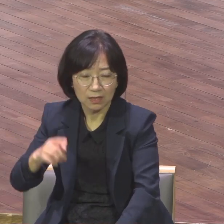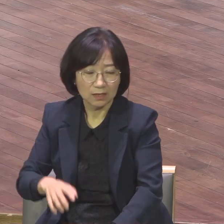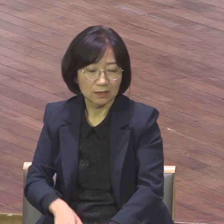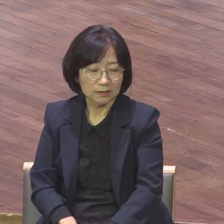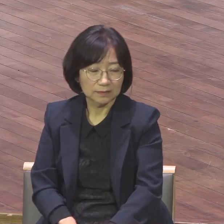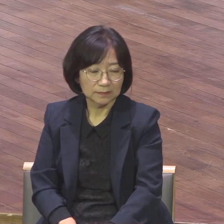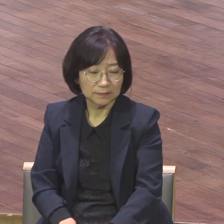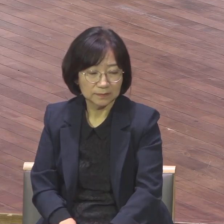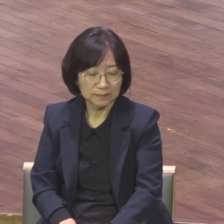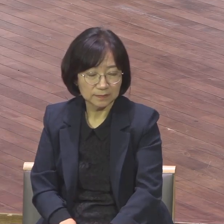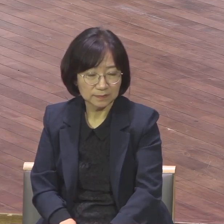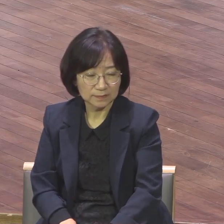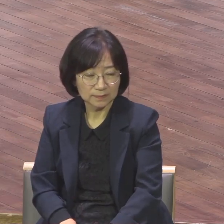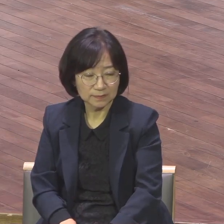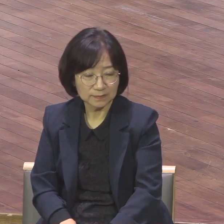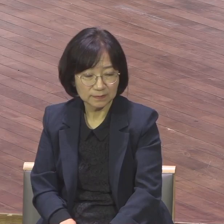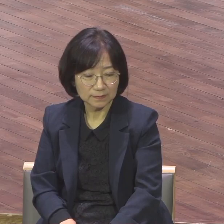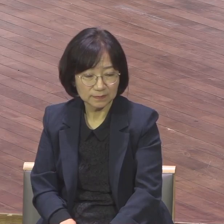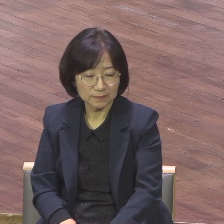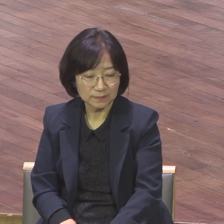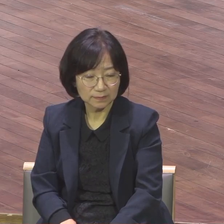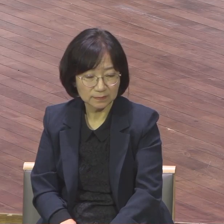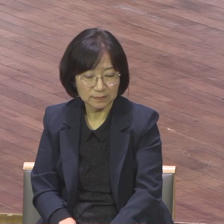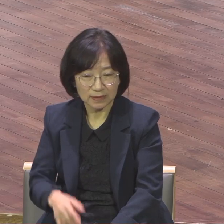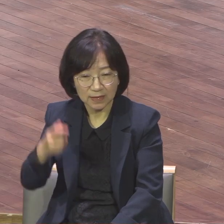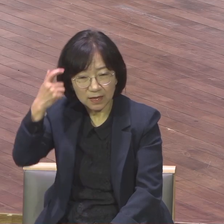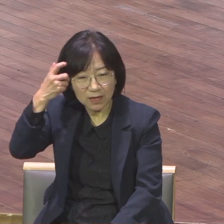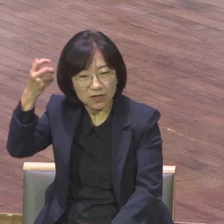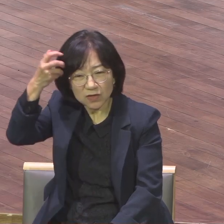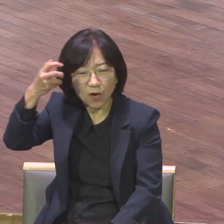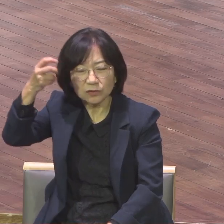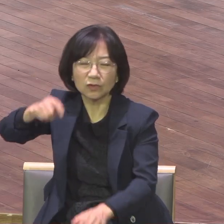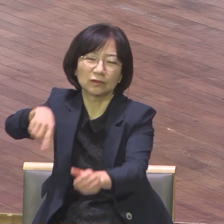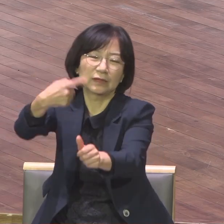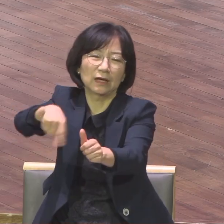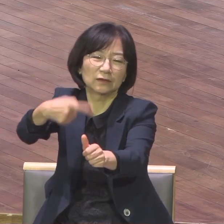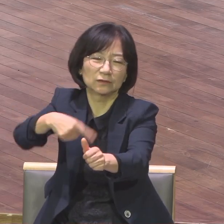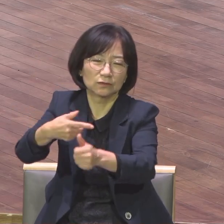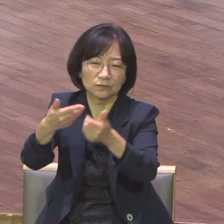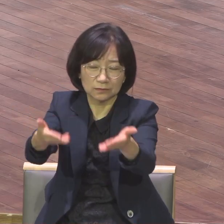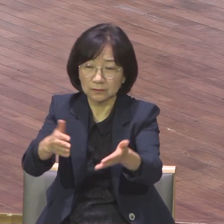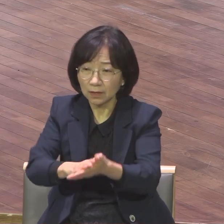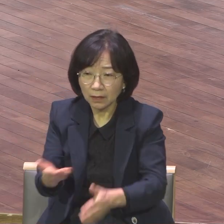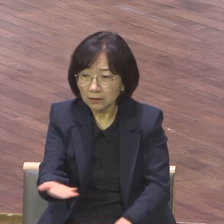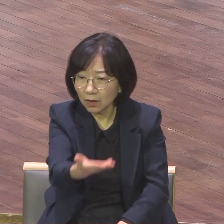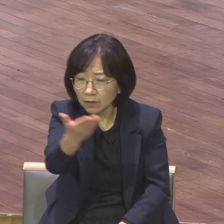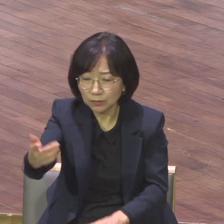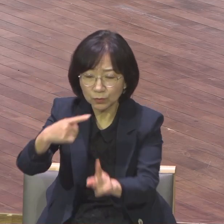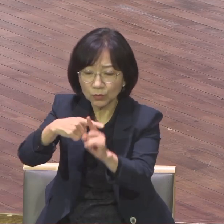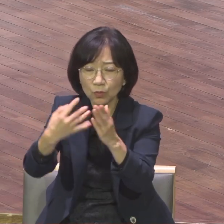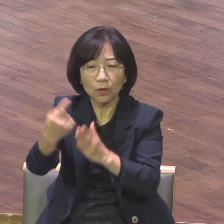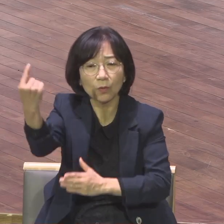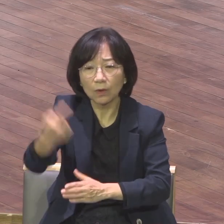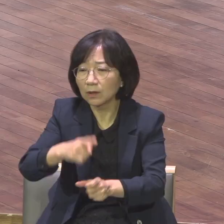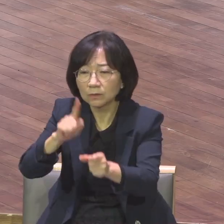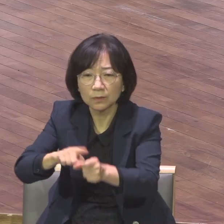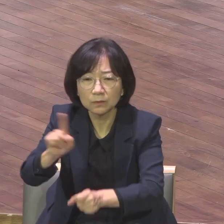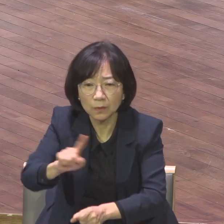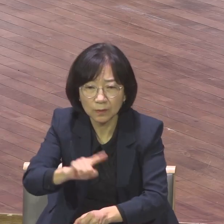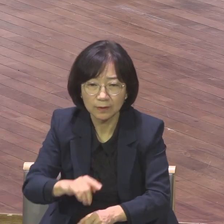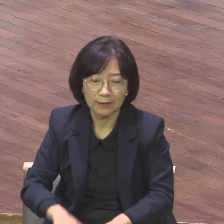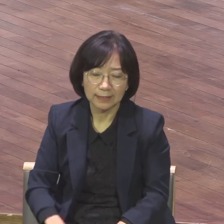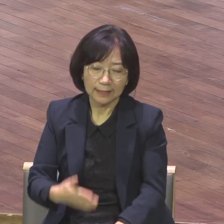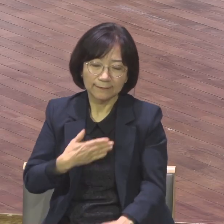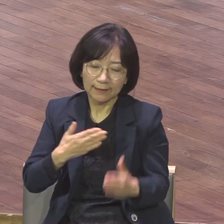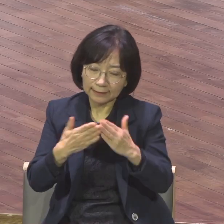영적으로 지금 메시지 주는 겁니다. 교회 왜 나옵니까? 여러분이 상황이, 삶의 상황이, 사업이,